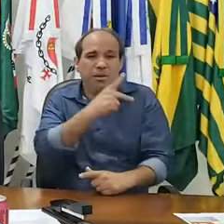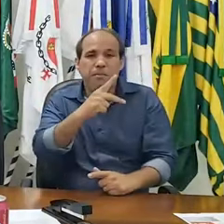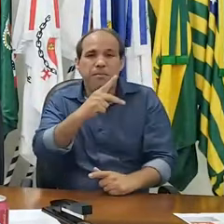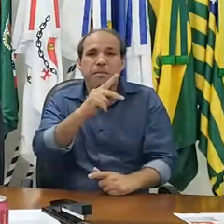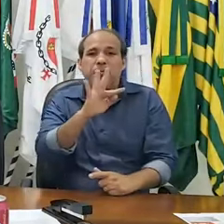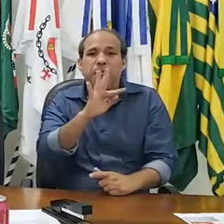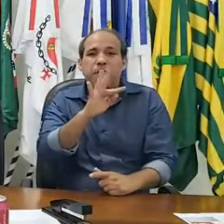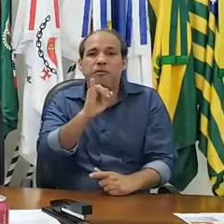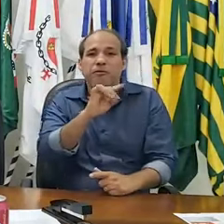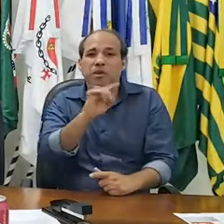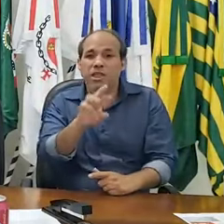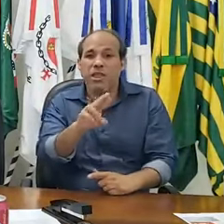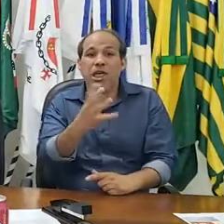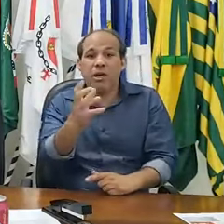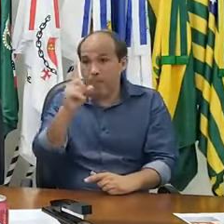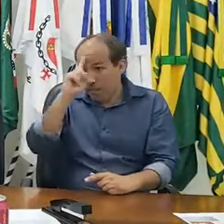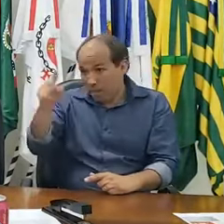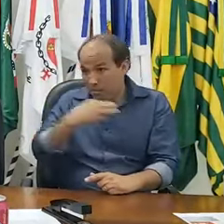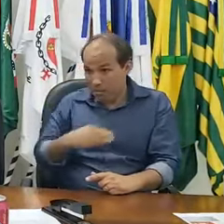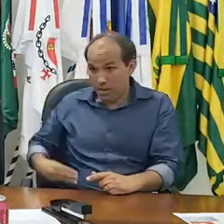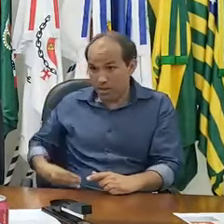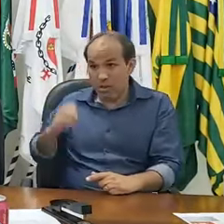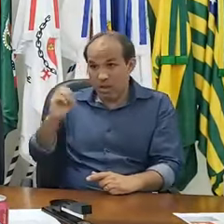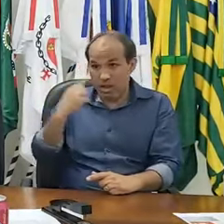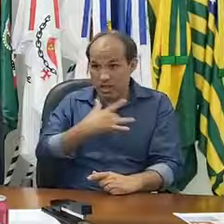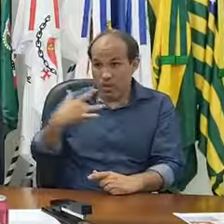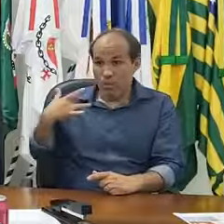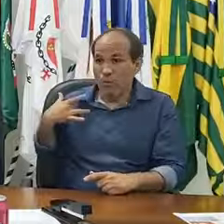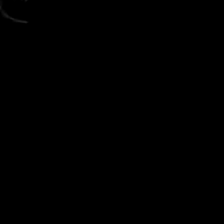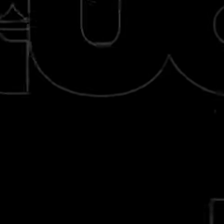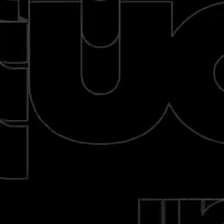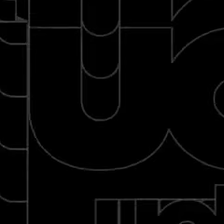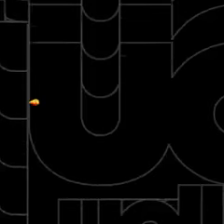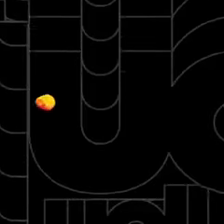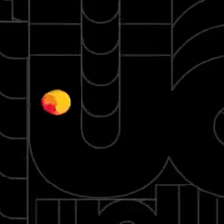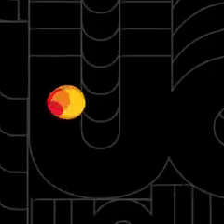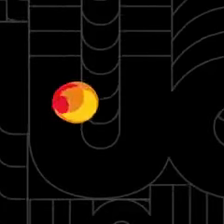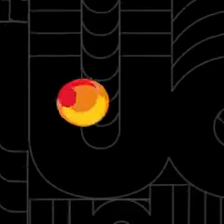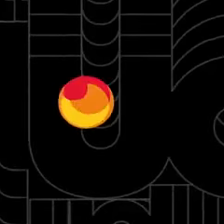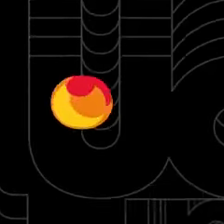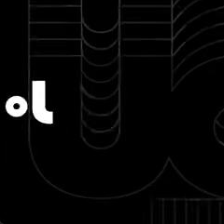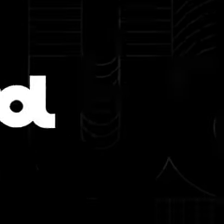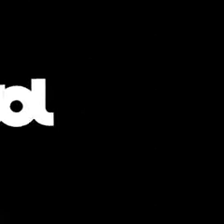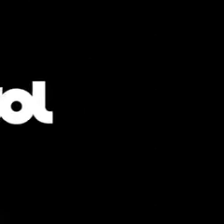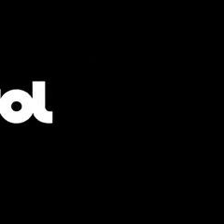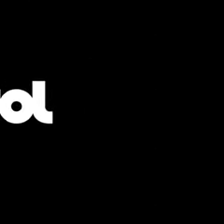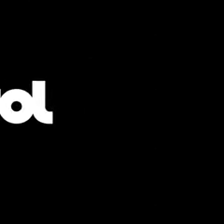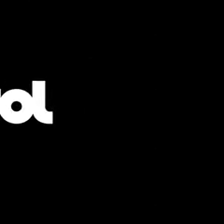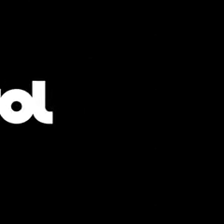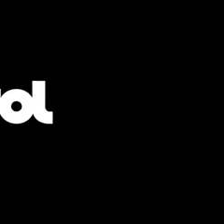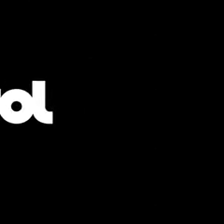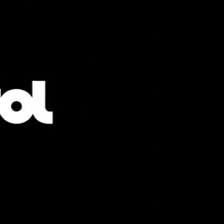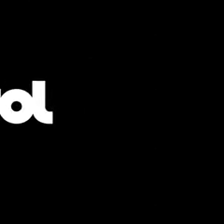Pazuello comprasse? Eu falei para ele, compra desde que seja aprovado pela Anvisa. Uau.